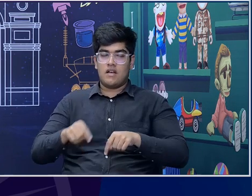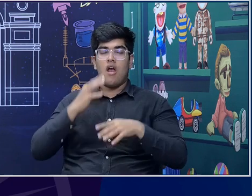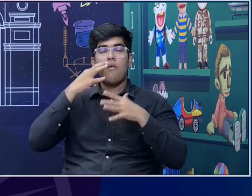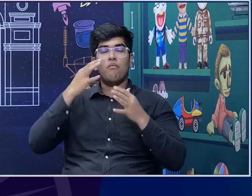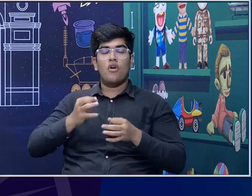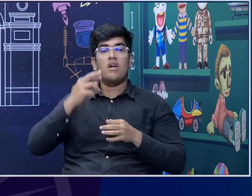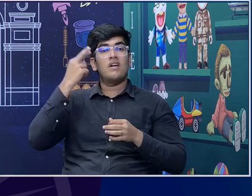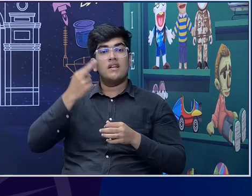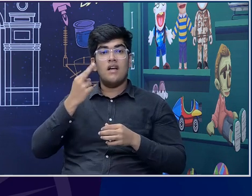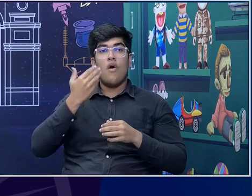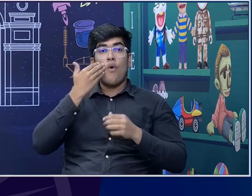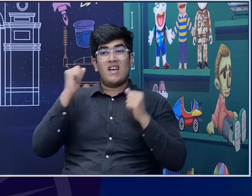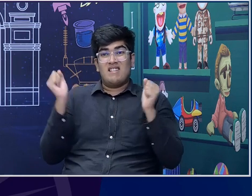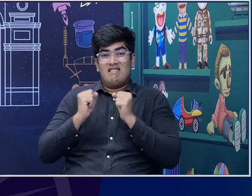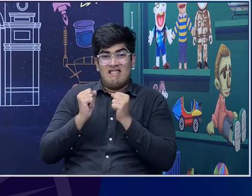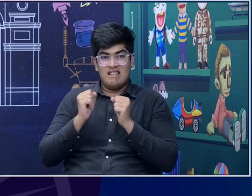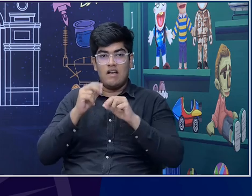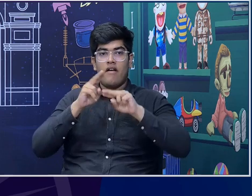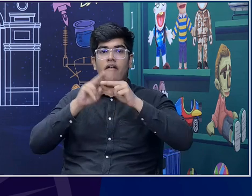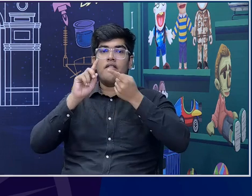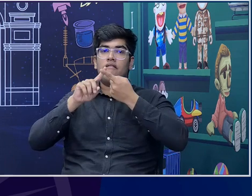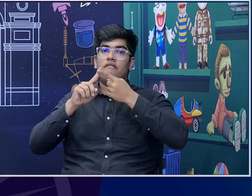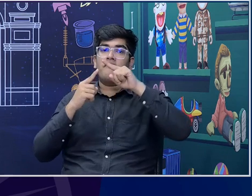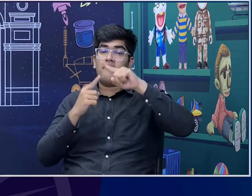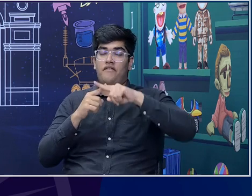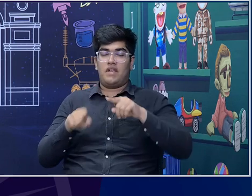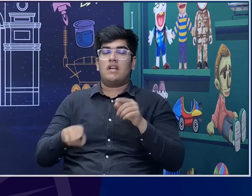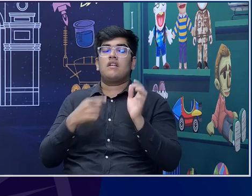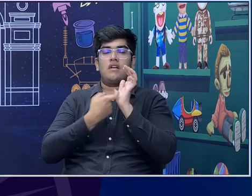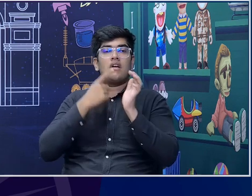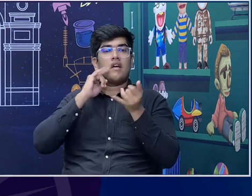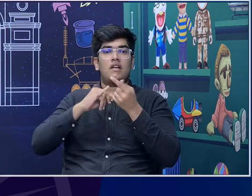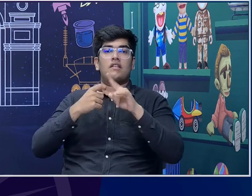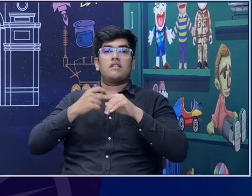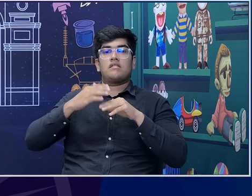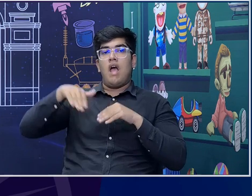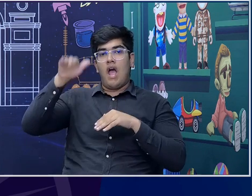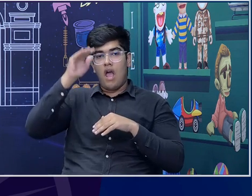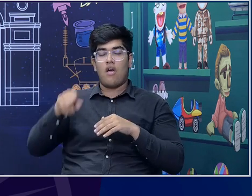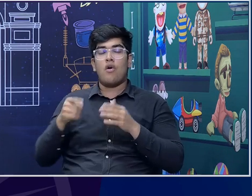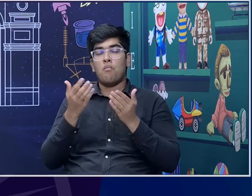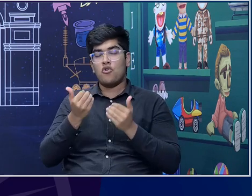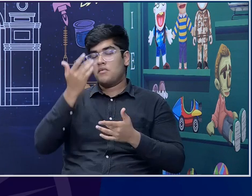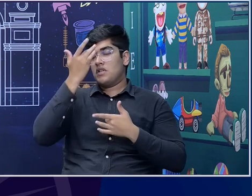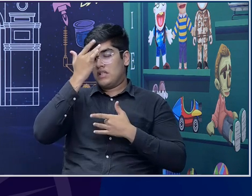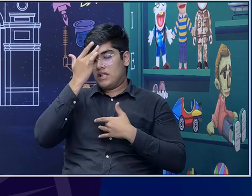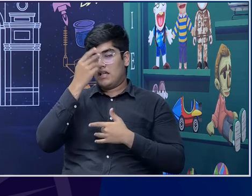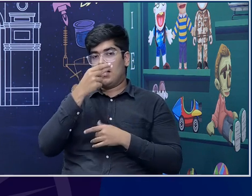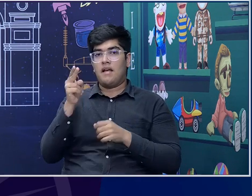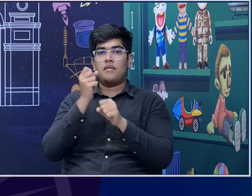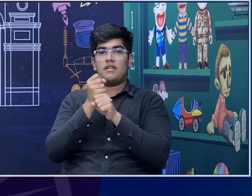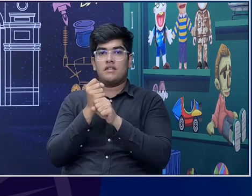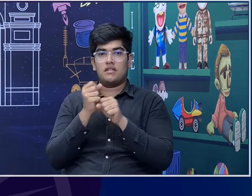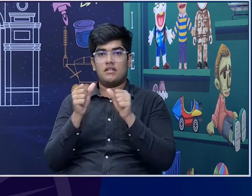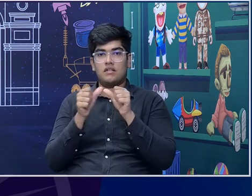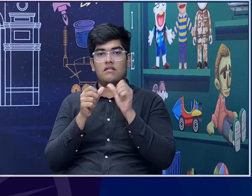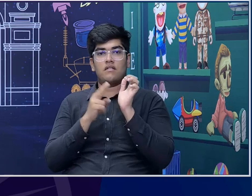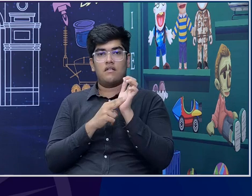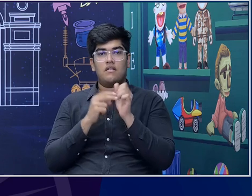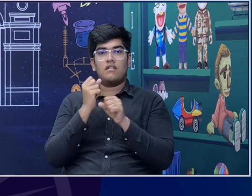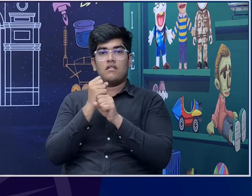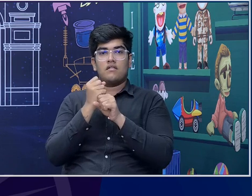जादा गलने का डर रहता है न क्योंकि अगर जूत पैर गल गए मतलब पैरों के अंदर गैंगरीन हो सकता है उनको स्नो बाइट हो सकता है